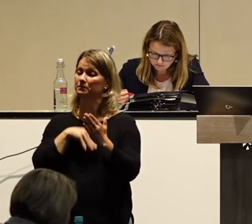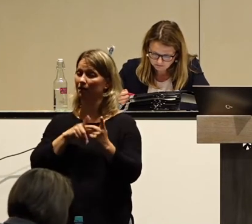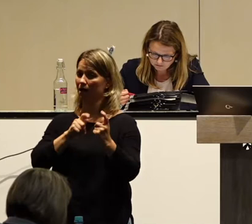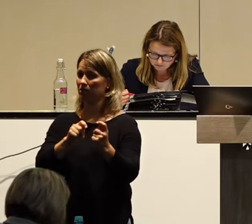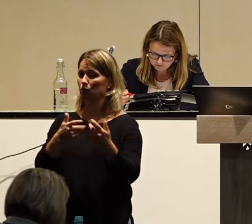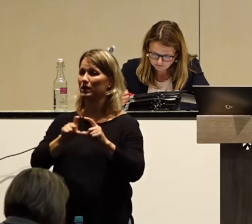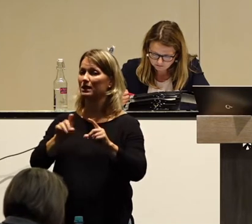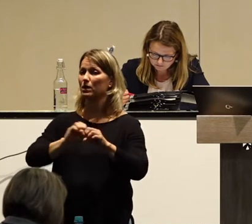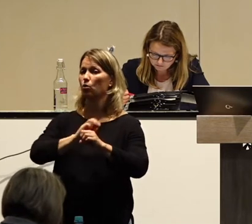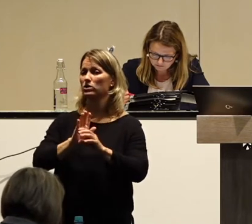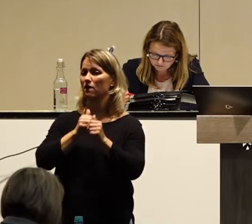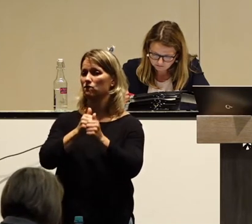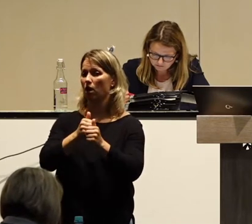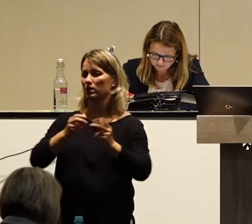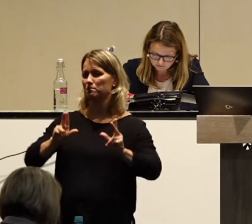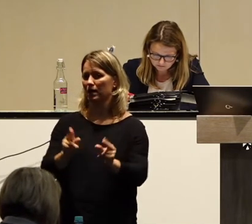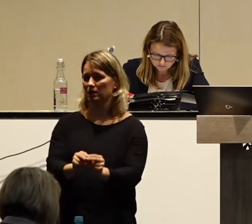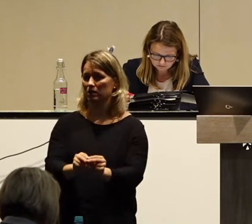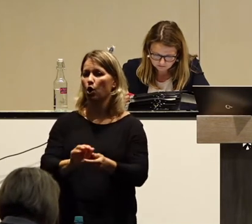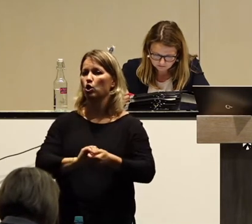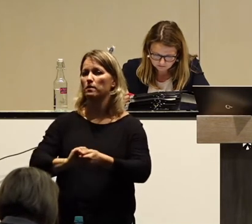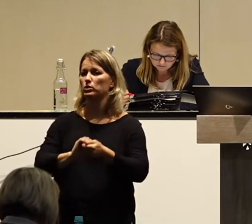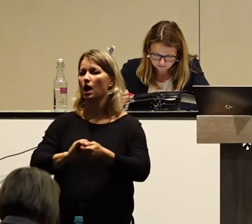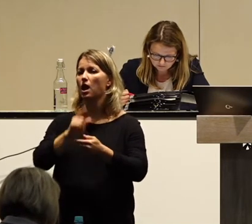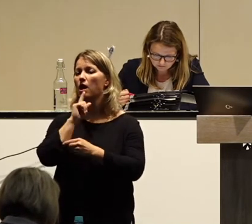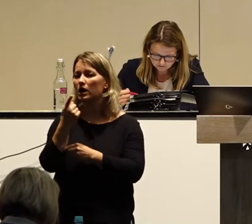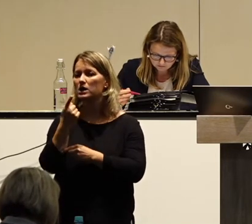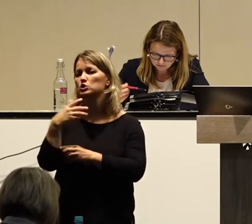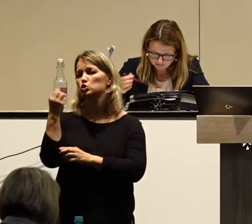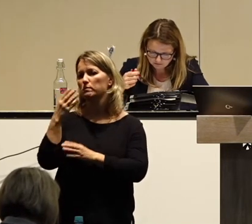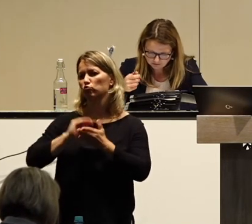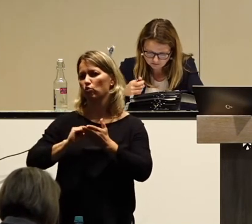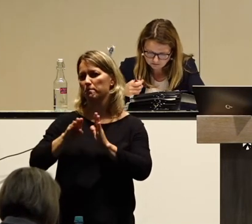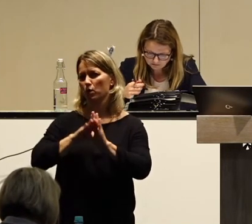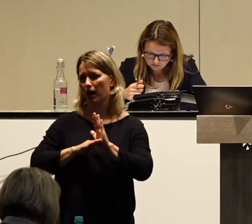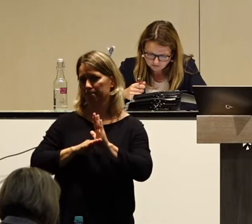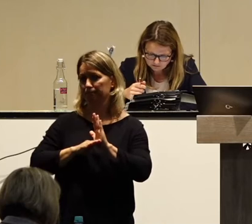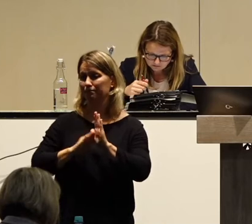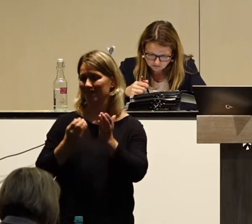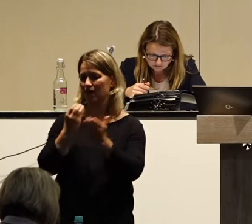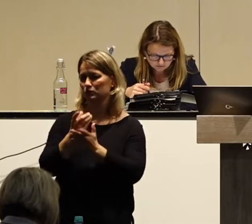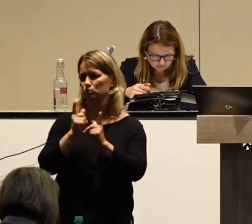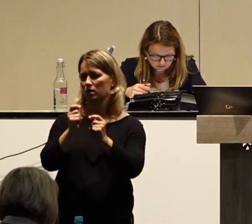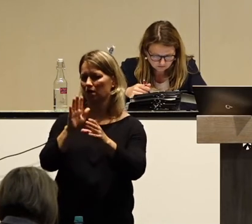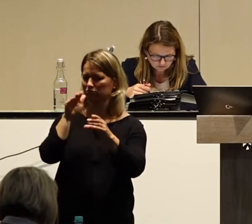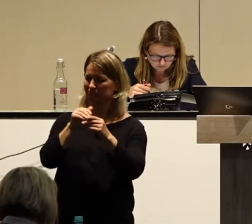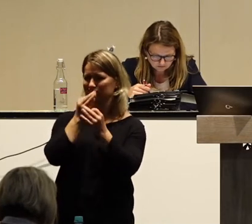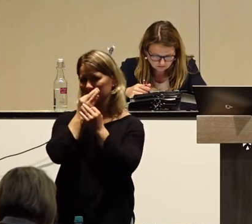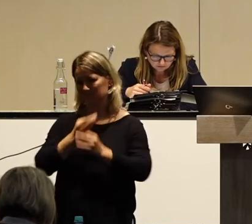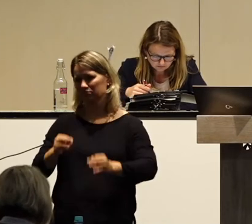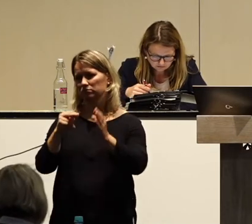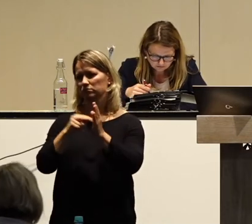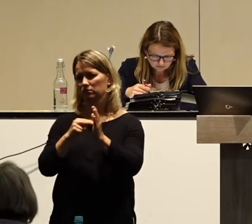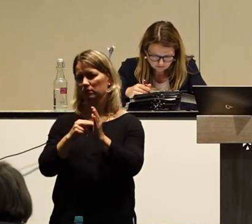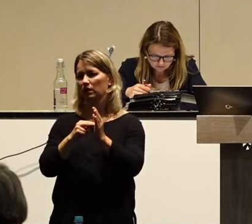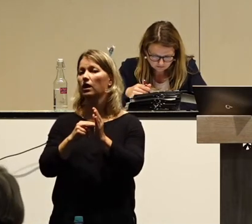Thema Corona-Folgen mildern, kommunales Sommerschulprogramm. Wir haben das jetzt in dem Ersetzungsantrag auch noch mal präzisiert, weil